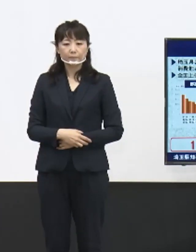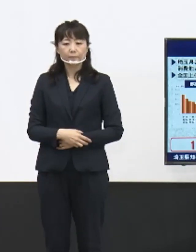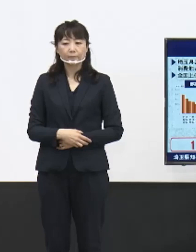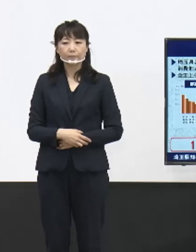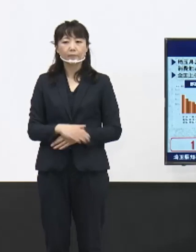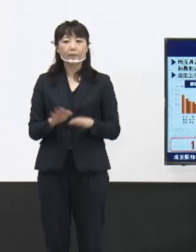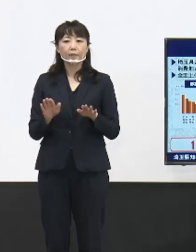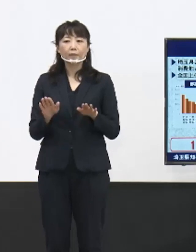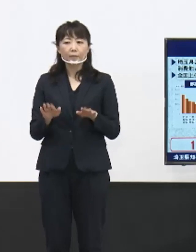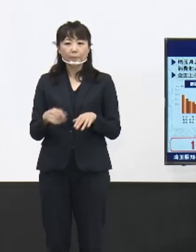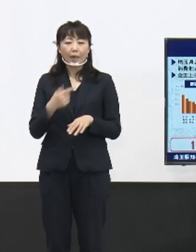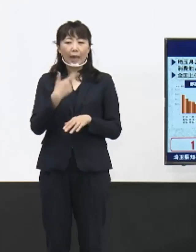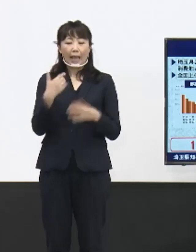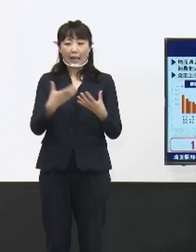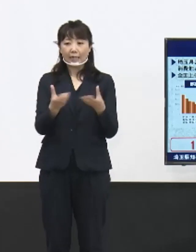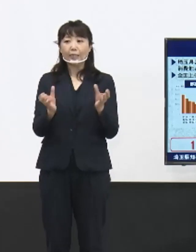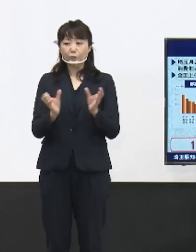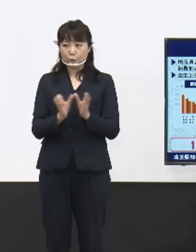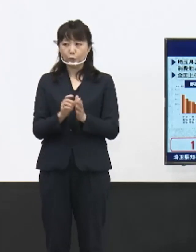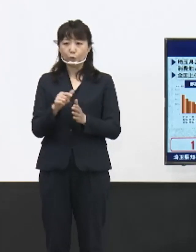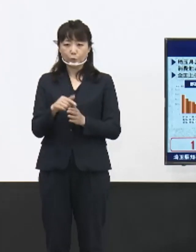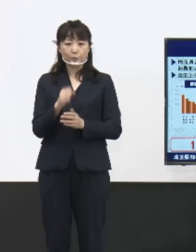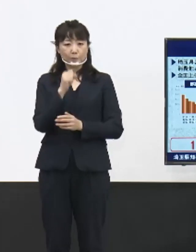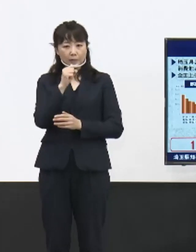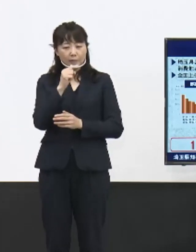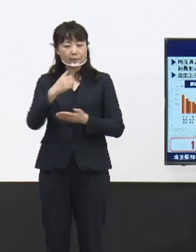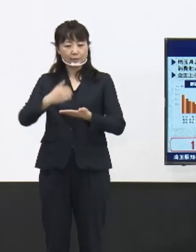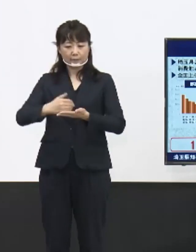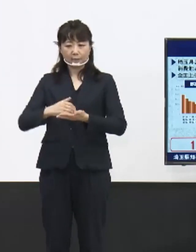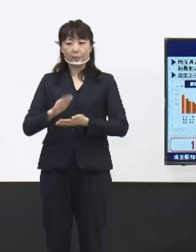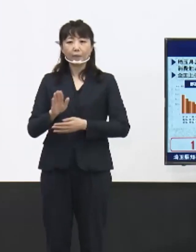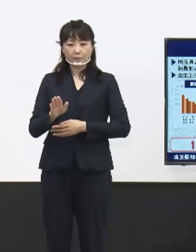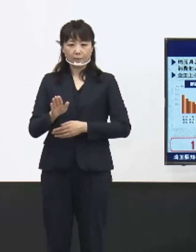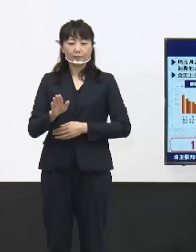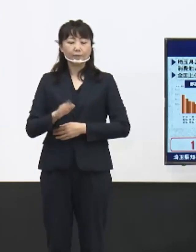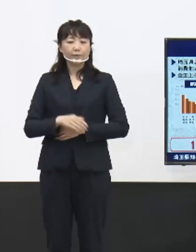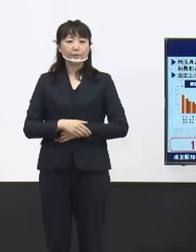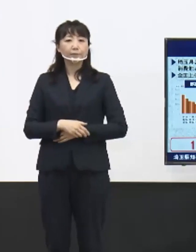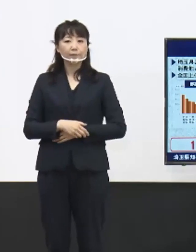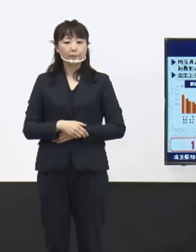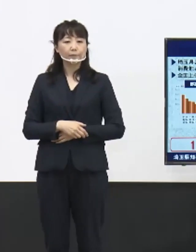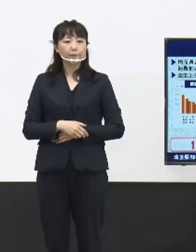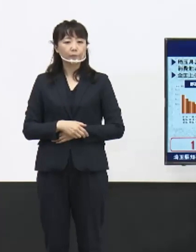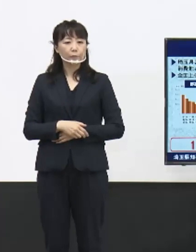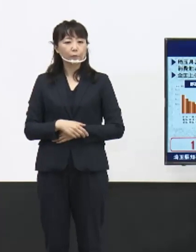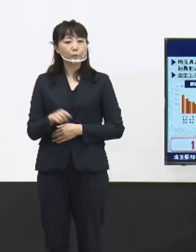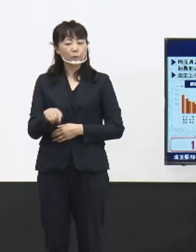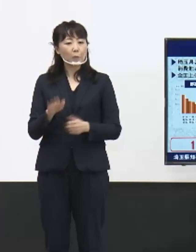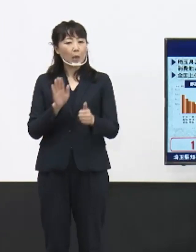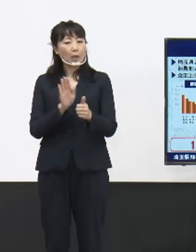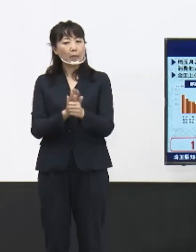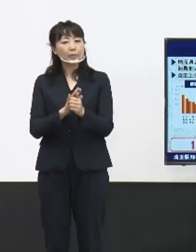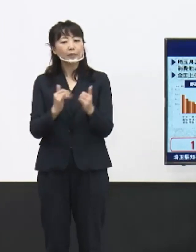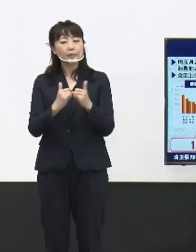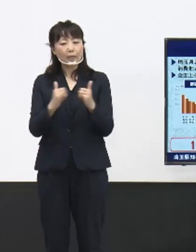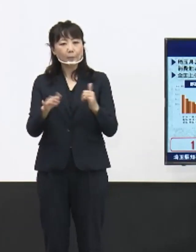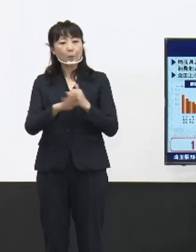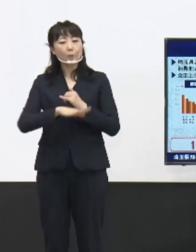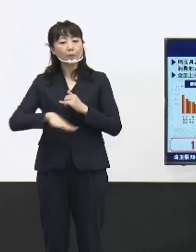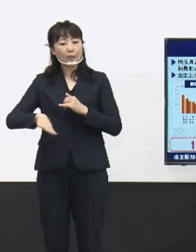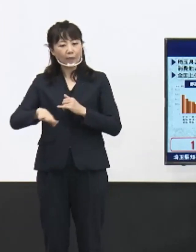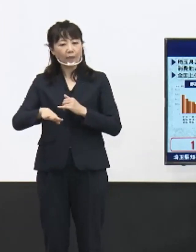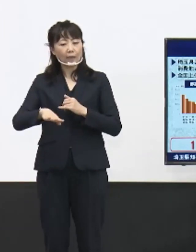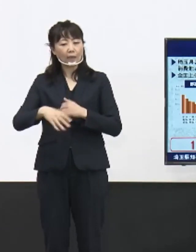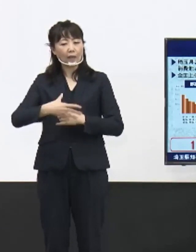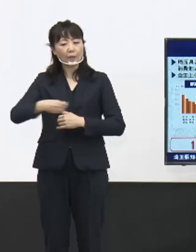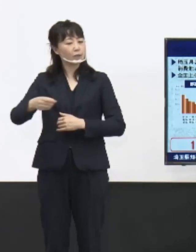今、浦和レッズにとってもいいことだというふうなご説明だったかと思うんですけれども、そのレッズのサポーターからは、その埼玉スタジアムを貸すべ